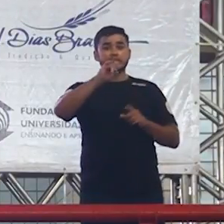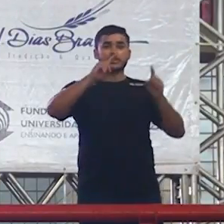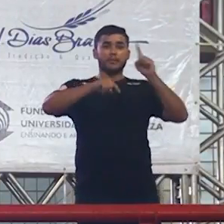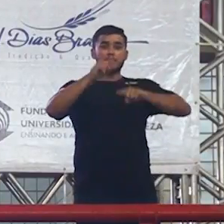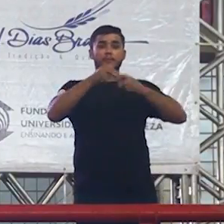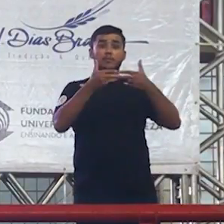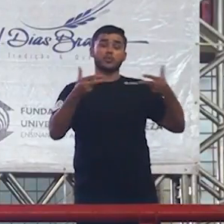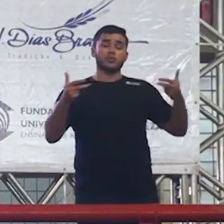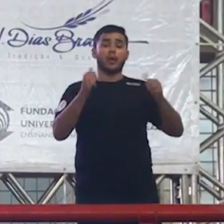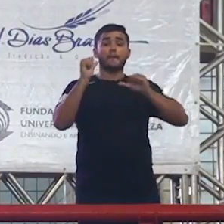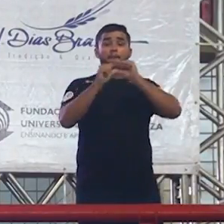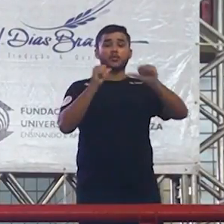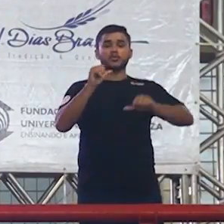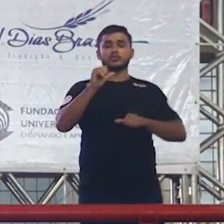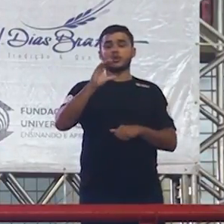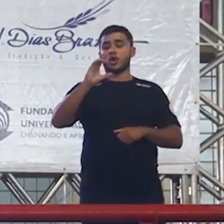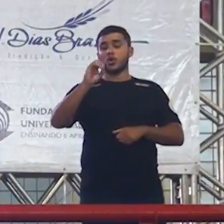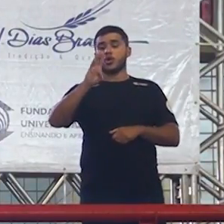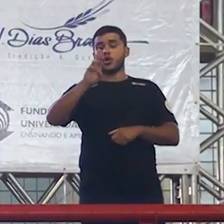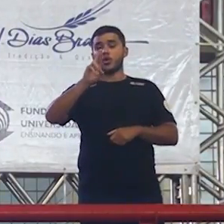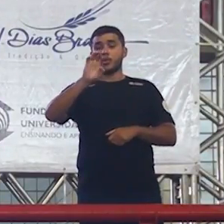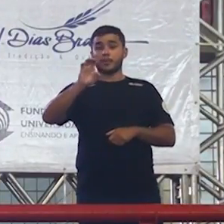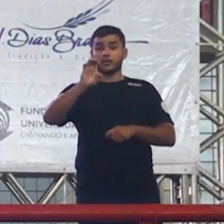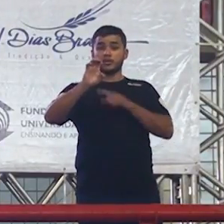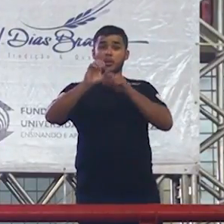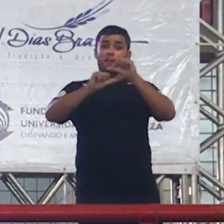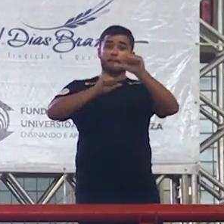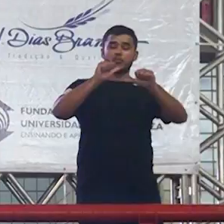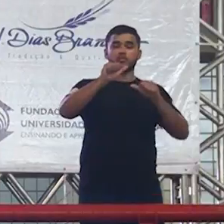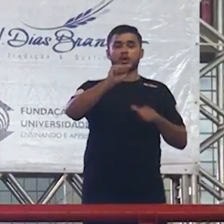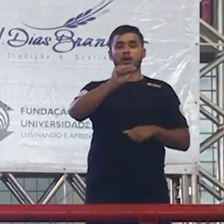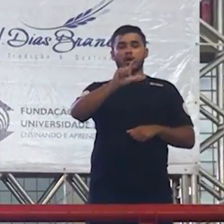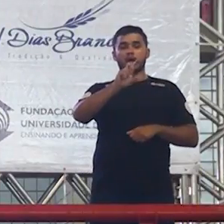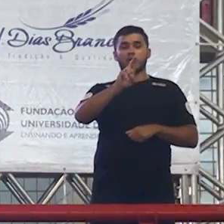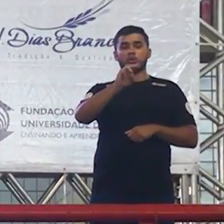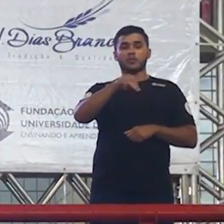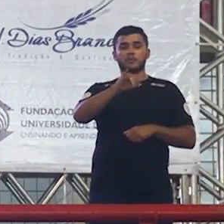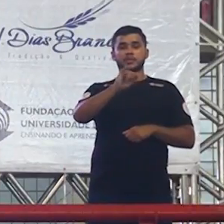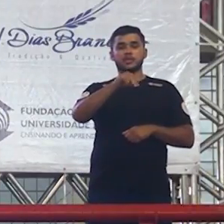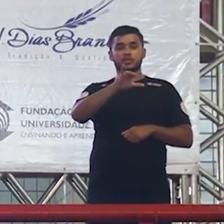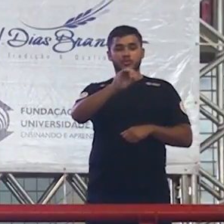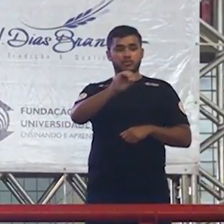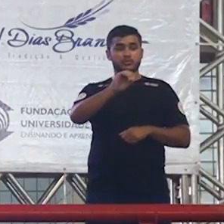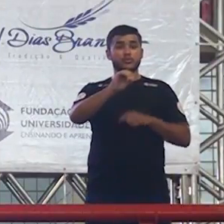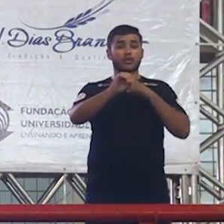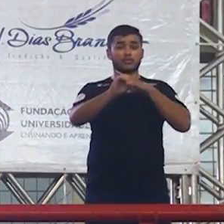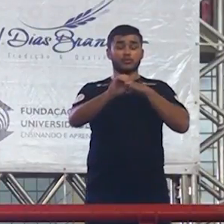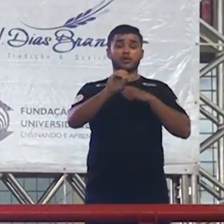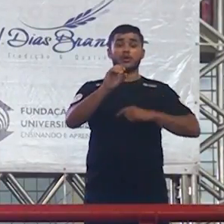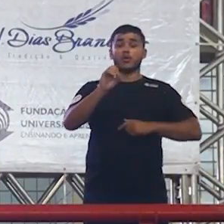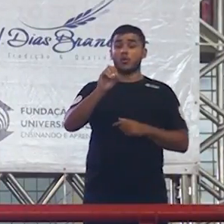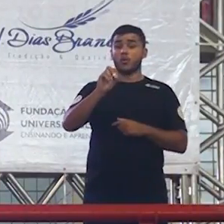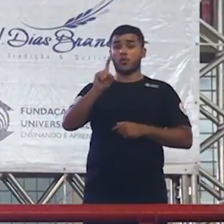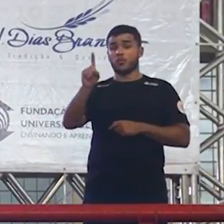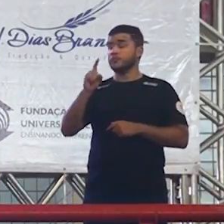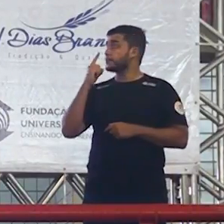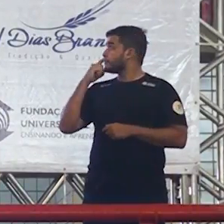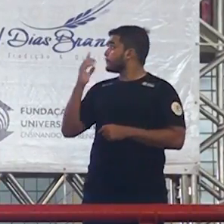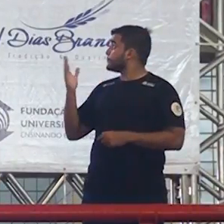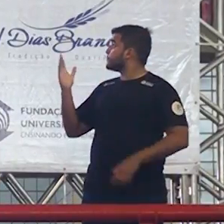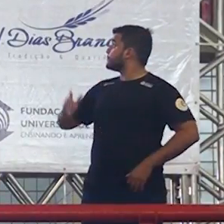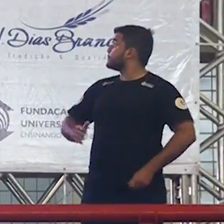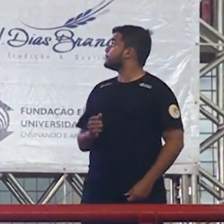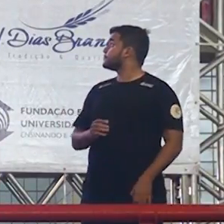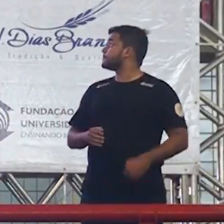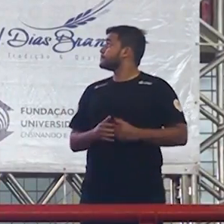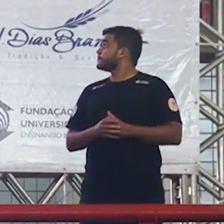de cobre, eu colocar alumínio. Você muda o Rho. Você muda a resistividade. Beleza? Certo?